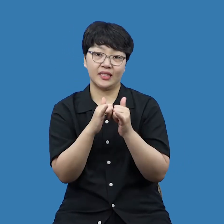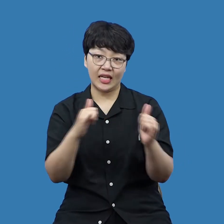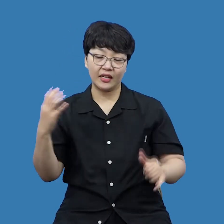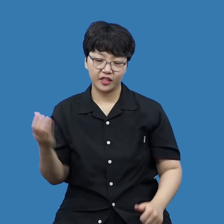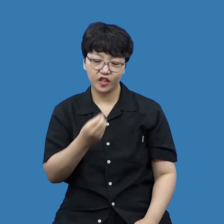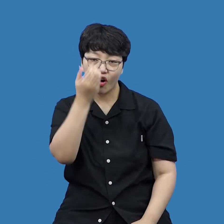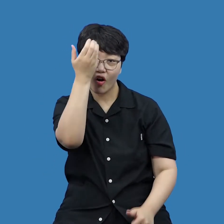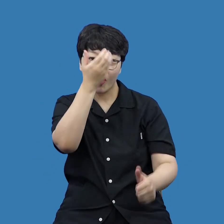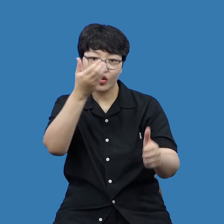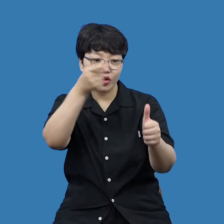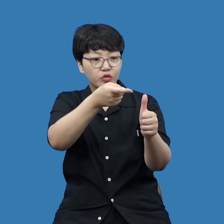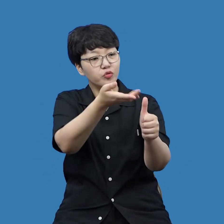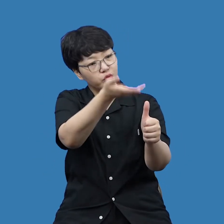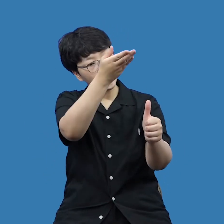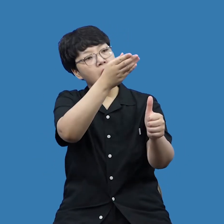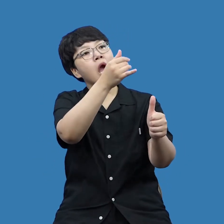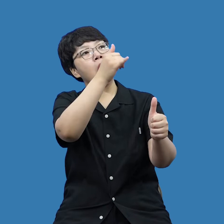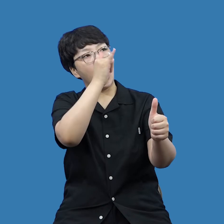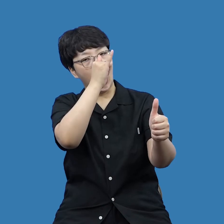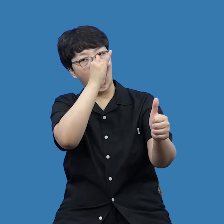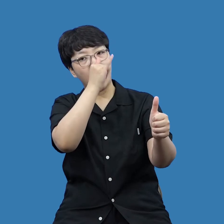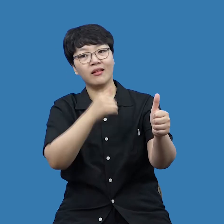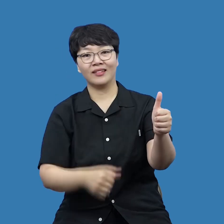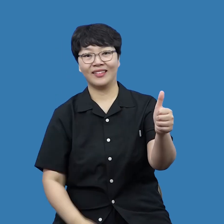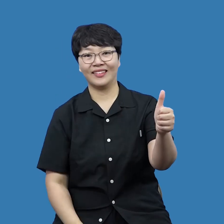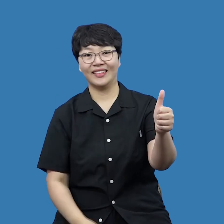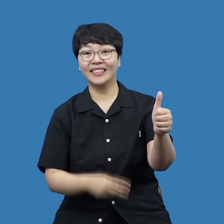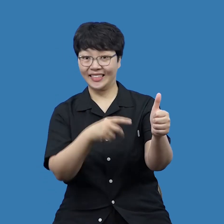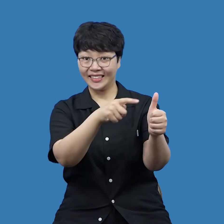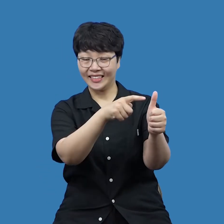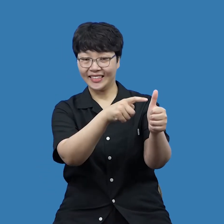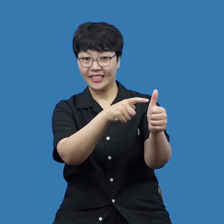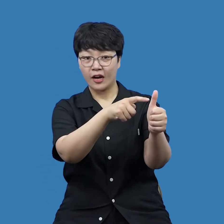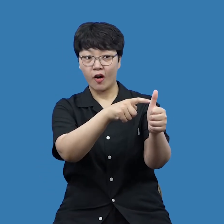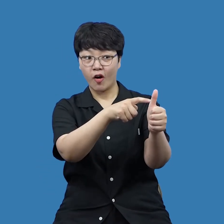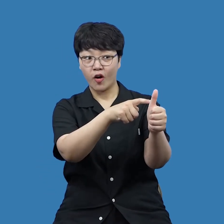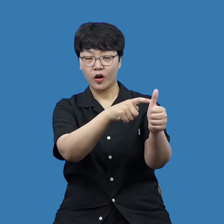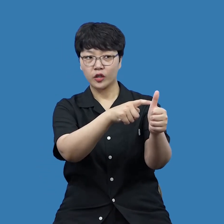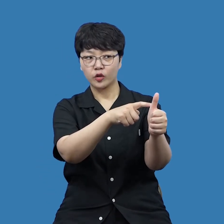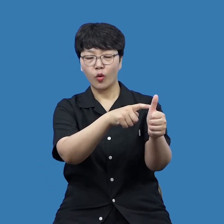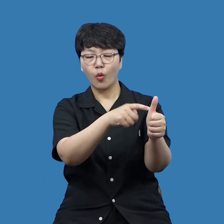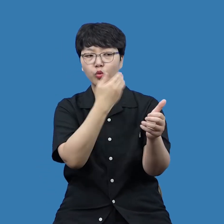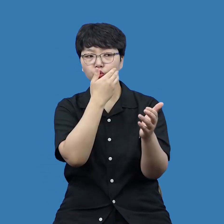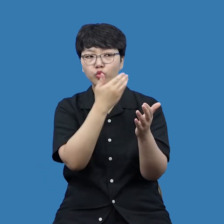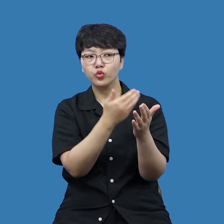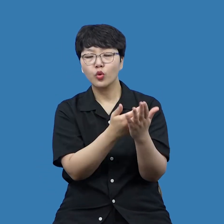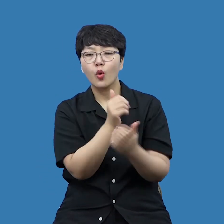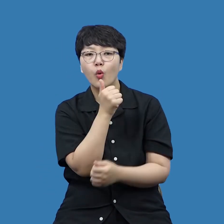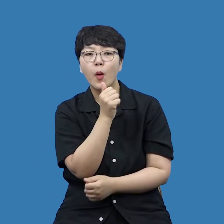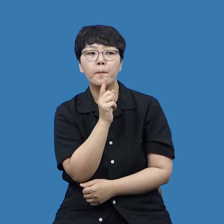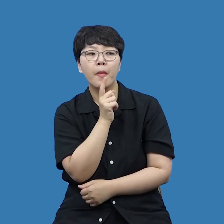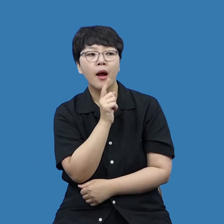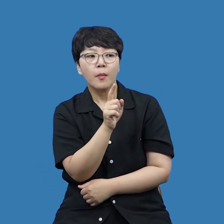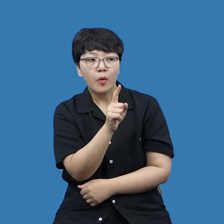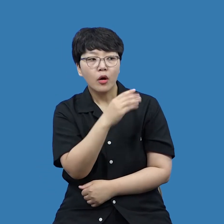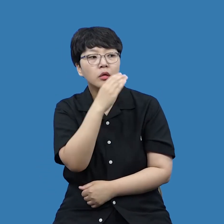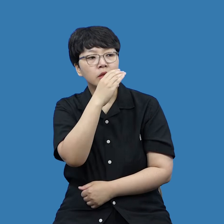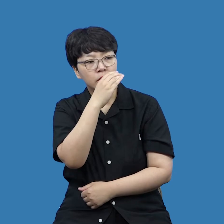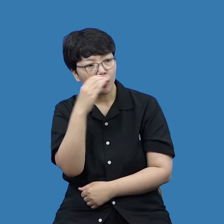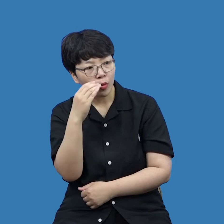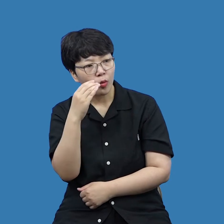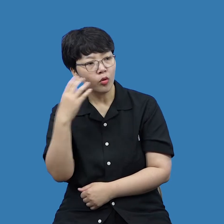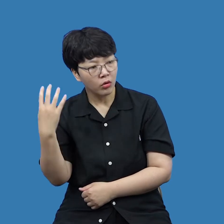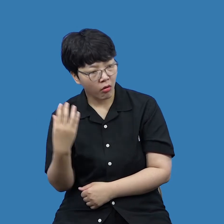그 위에 계시더라. 자, 이 사람에 대한 시몬에 대한 가장 중요한 정보가 뭐냐면 의롭고 경건한